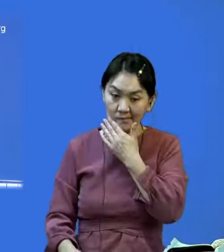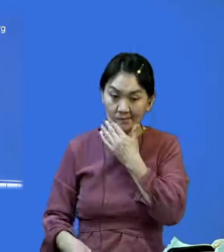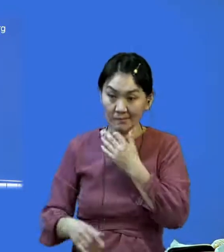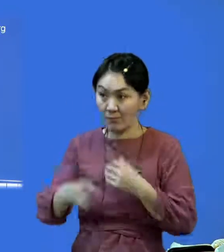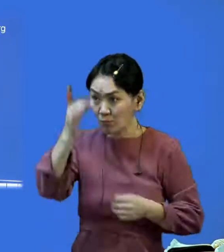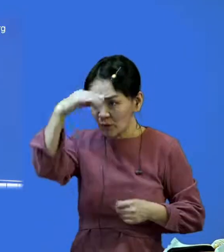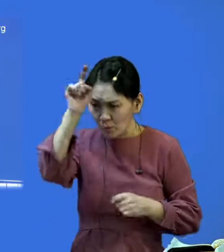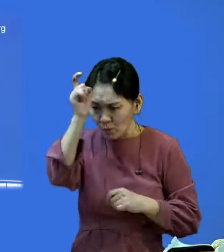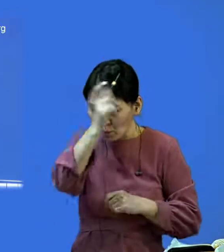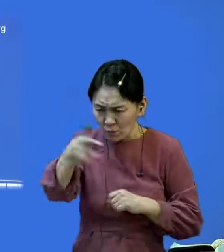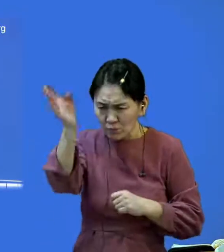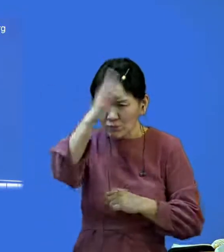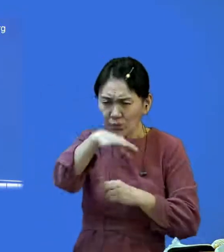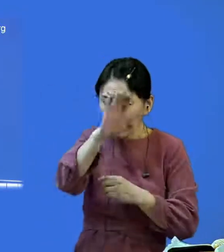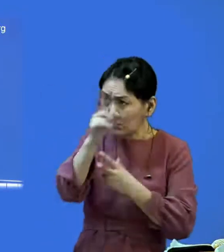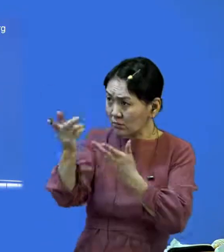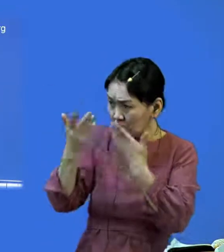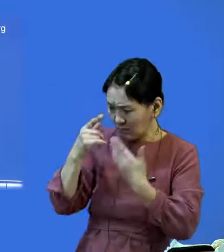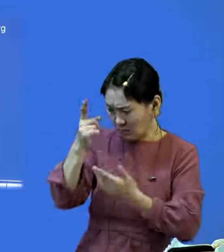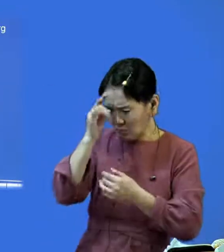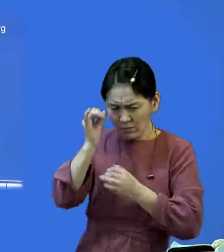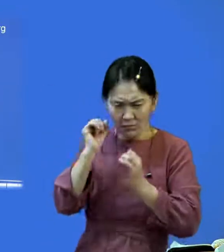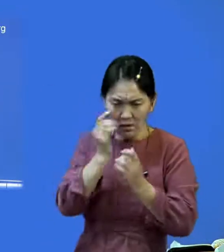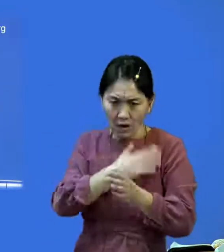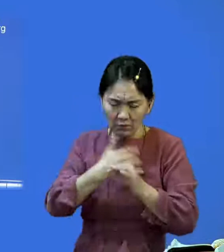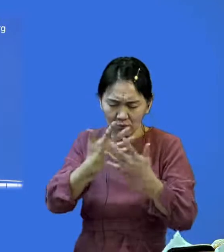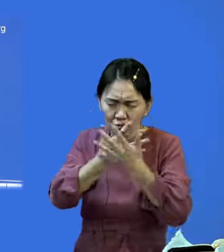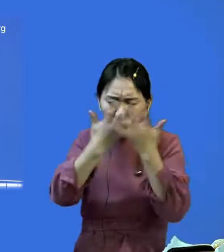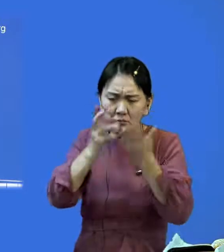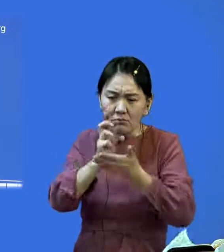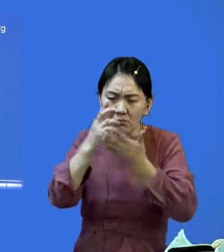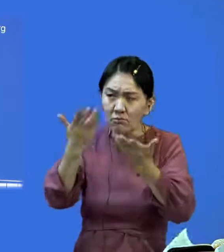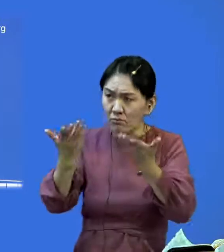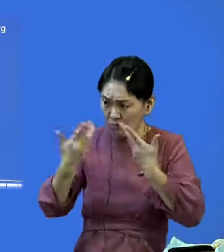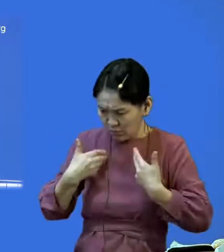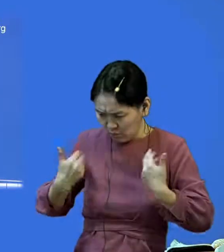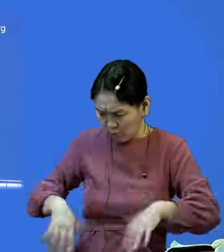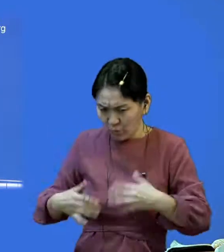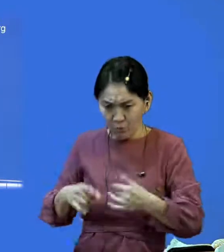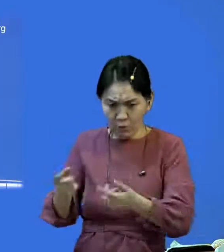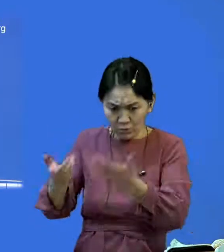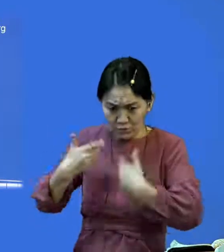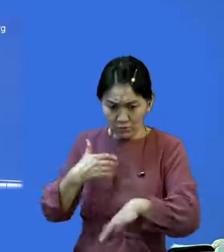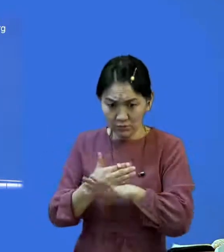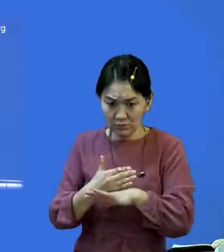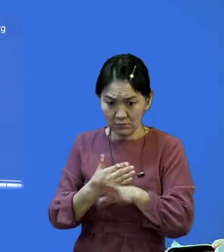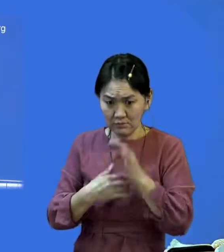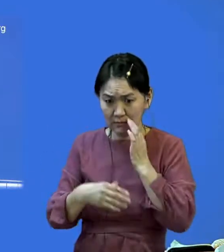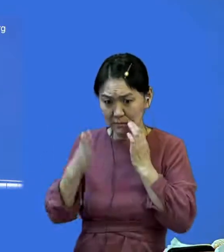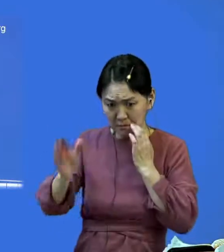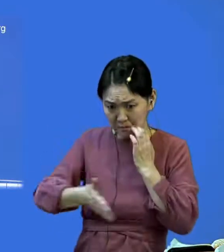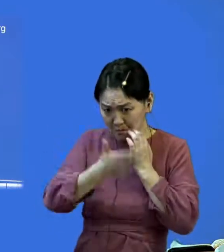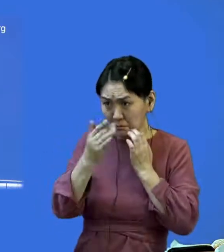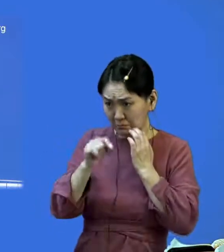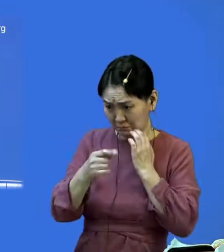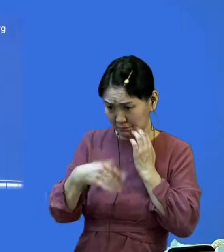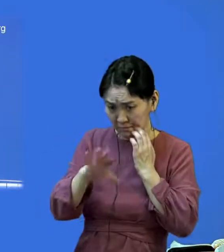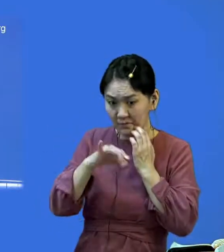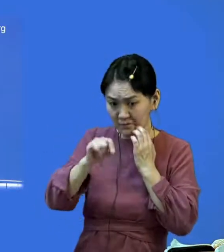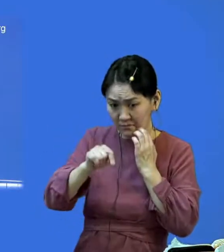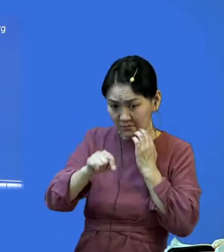гэж дуудаулахаар ямар их хайрыг эцэг бидэнд сойрхсныг хараач. Бурхны хүүхдүүд гэн хүмүүсээ бид бол чухам энийл юм.